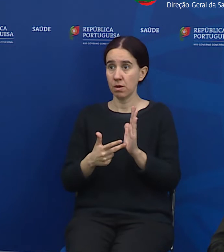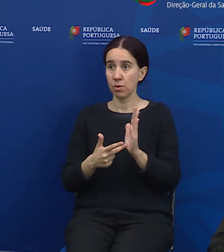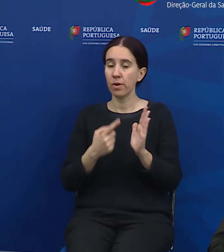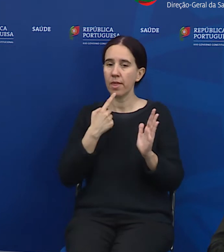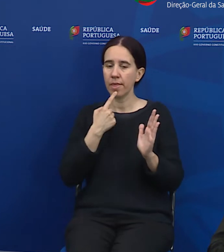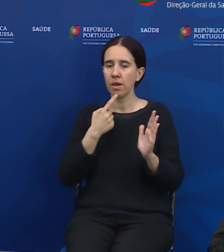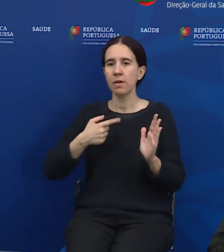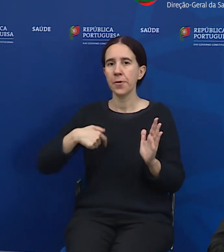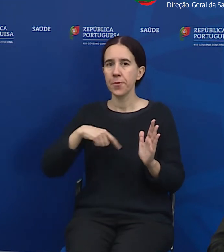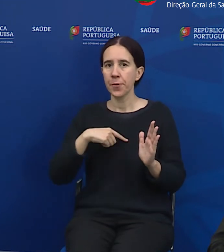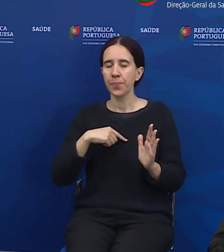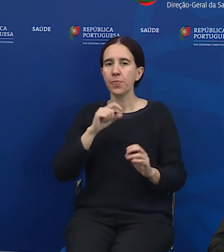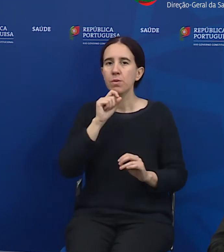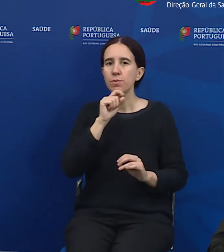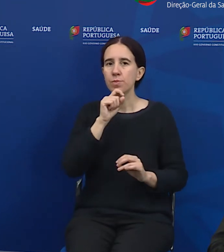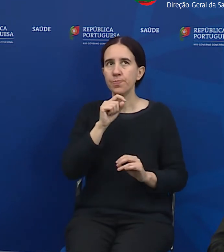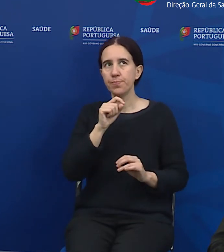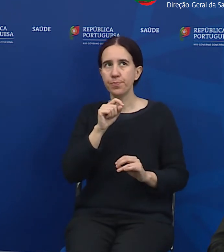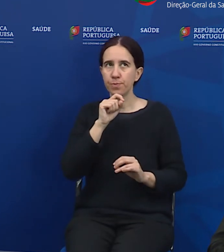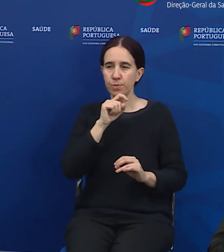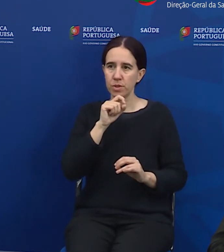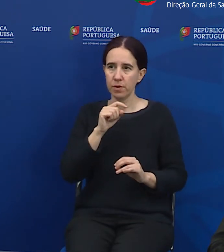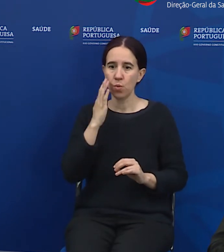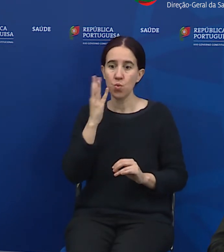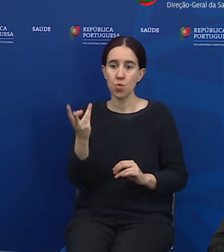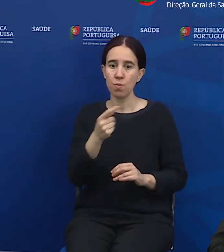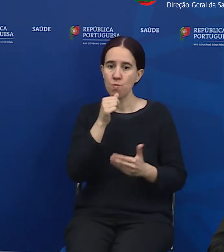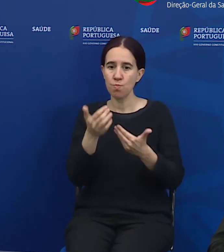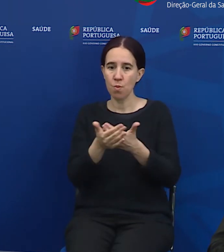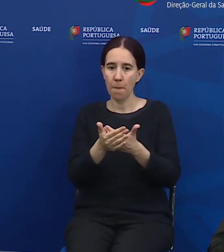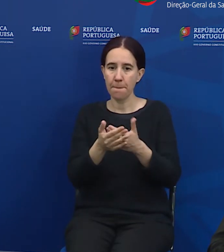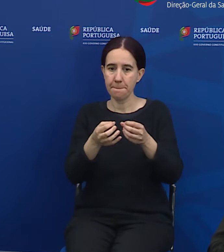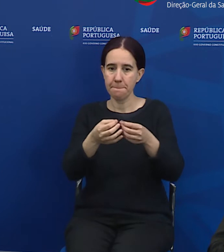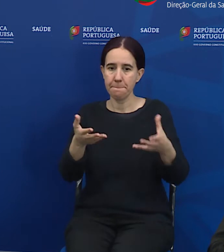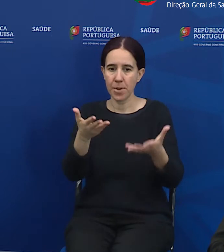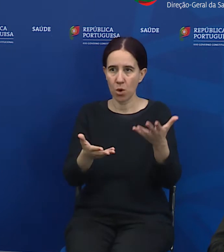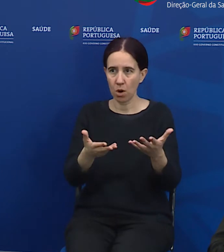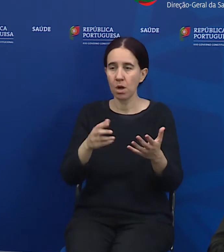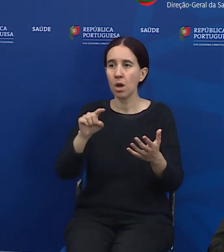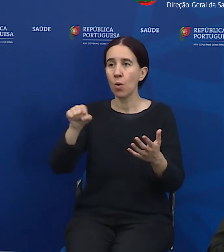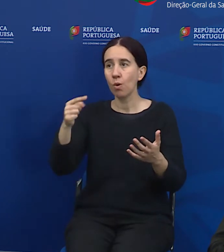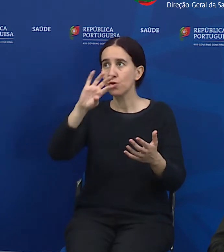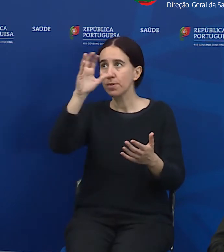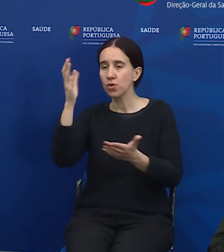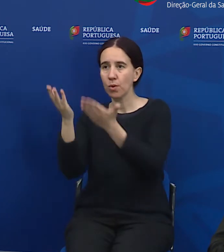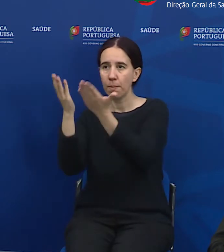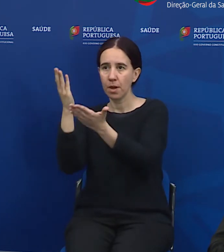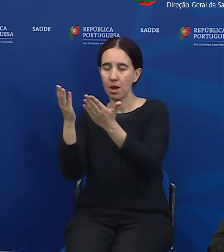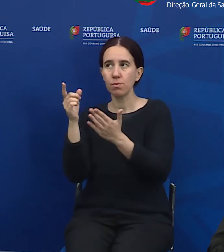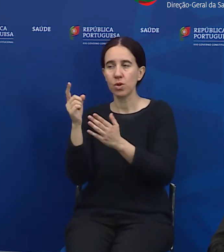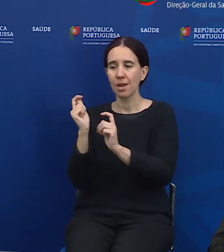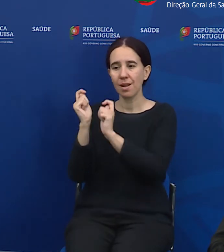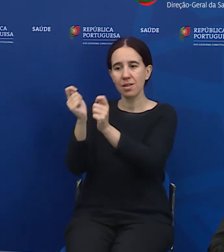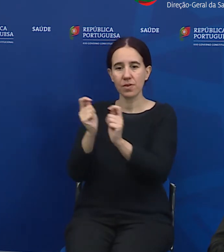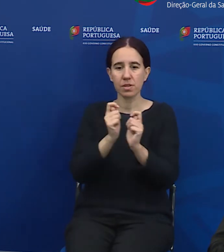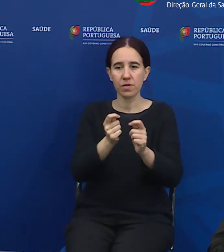poderemos estar temos ter um número de óbitos maior comparativamente com outros países porque classifica em